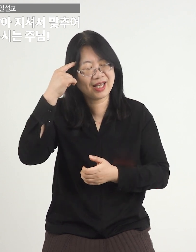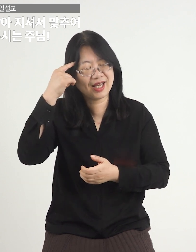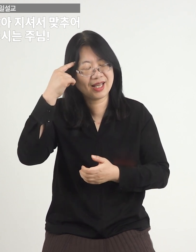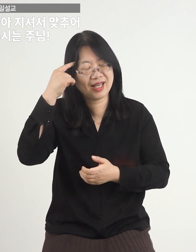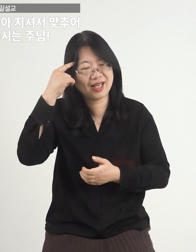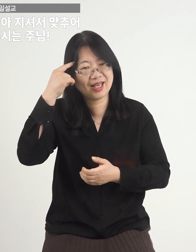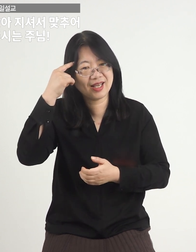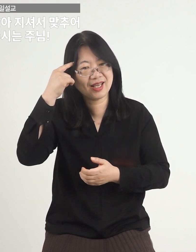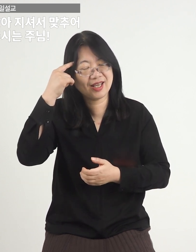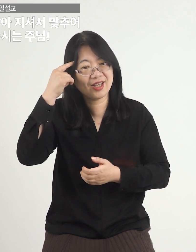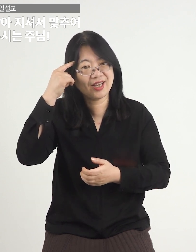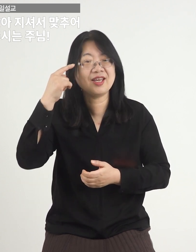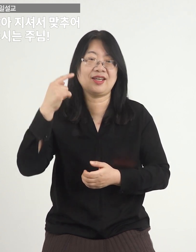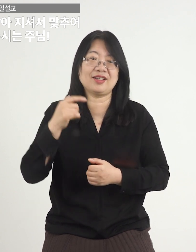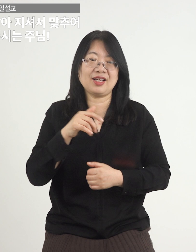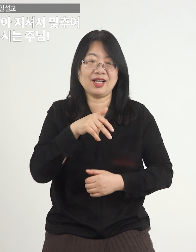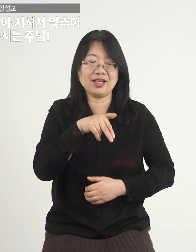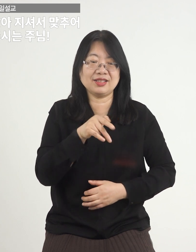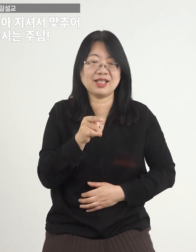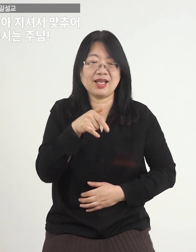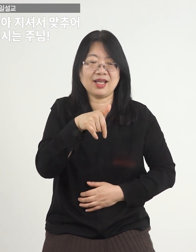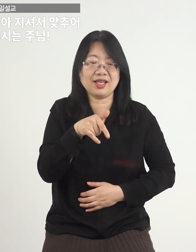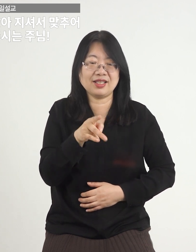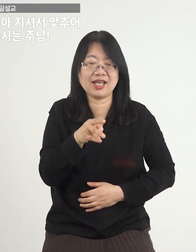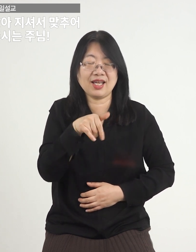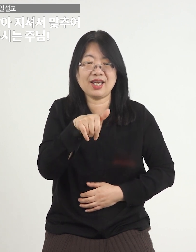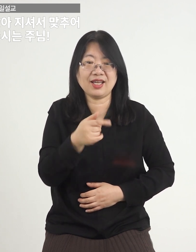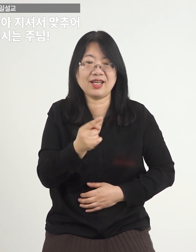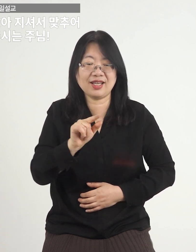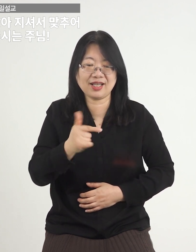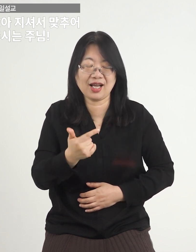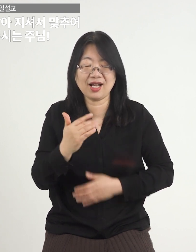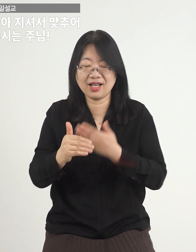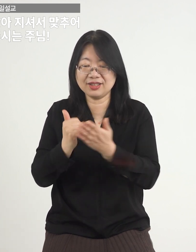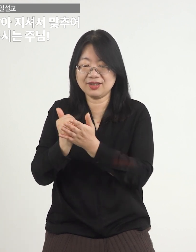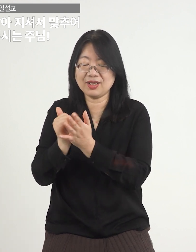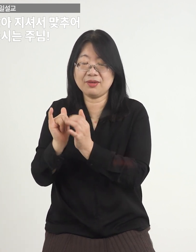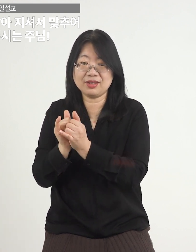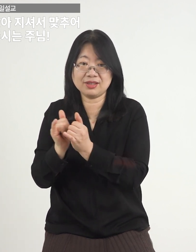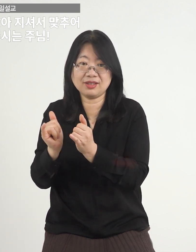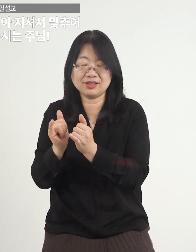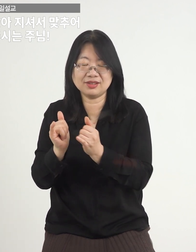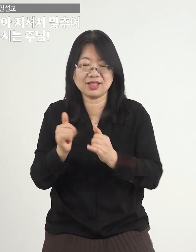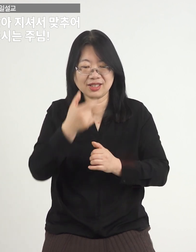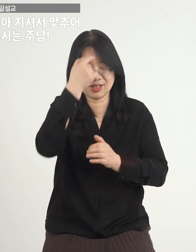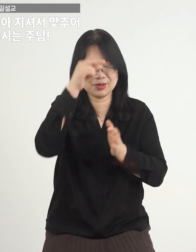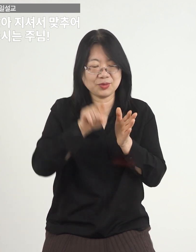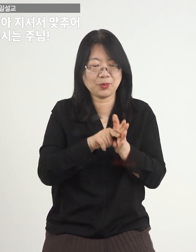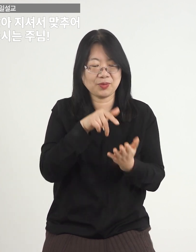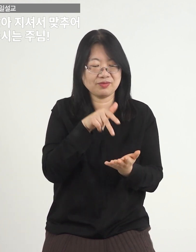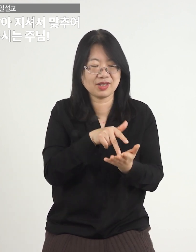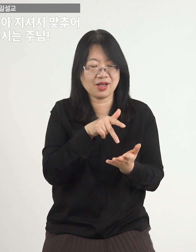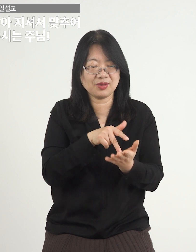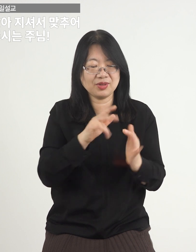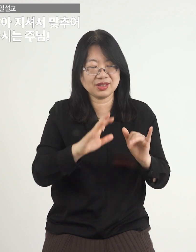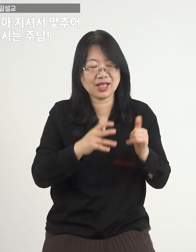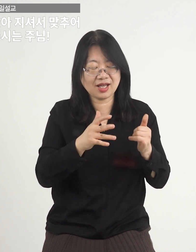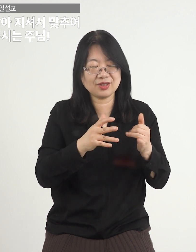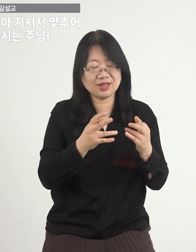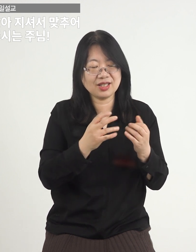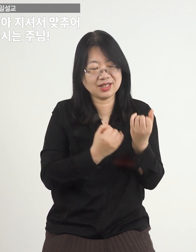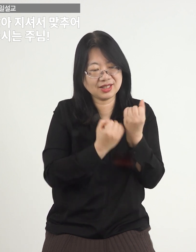하나님의 백성들은 이 세상을 기독교적 관점에서 어떻게 해석하고